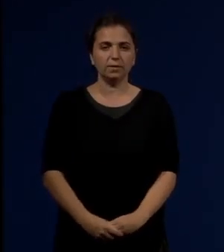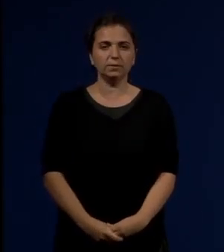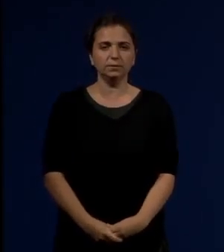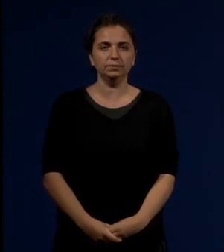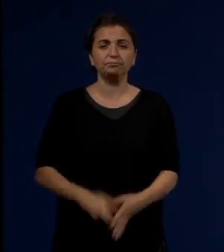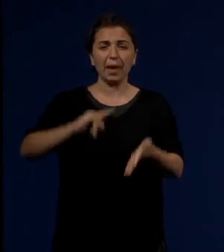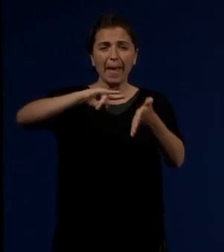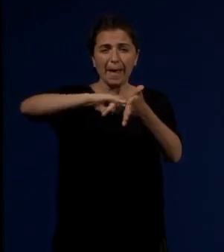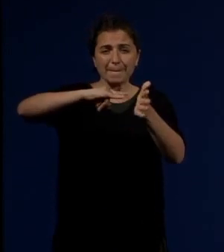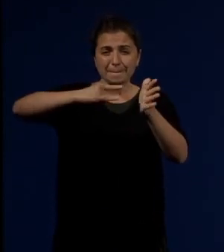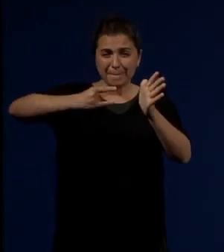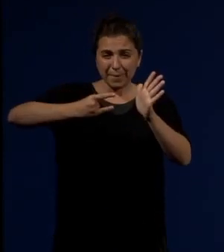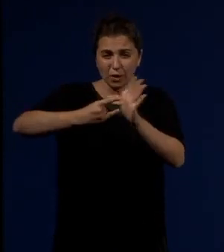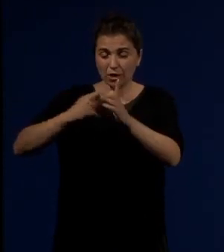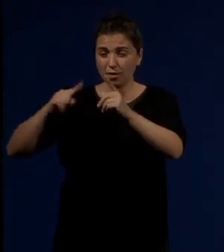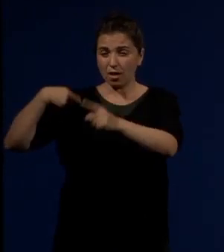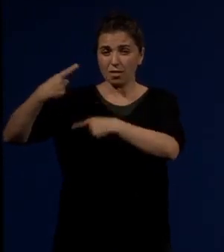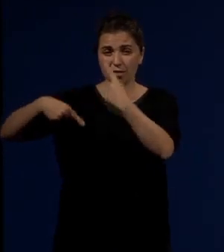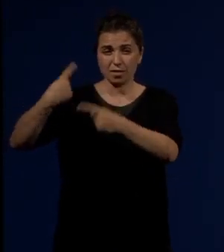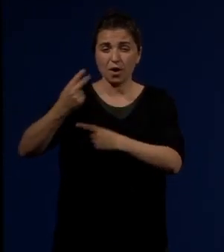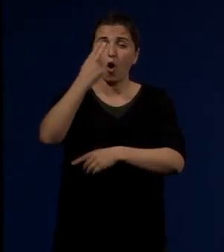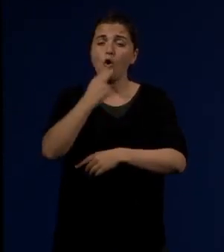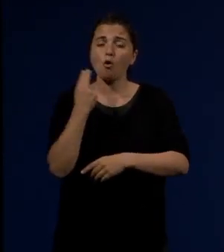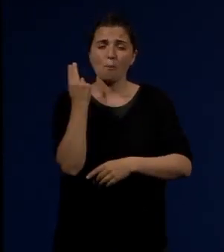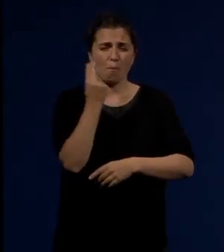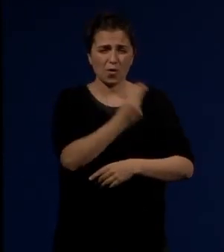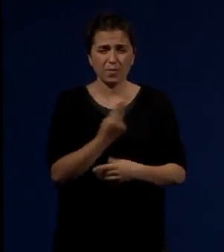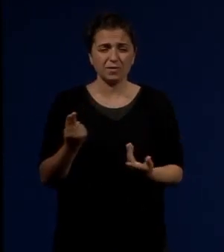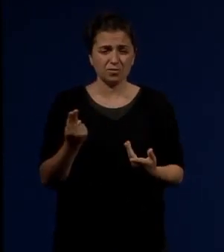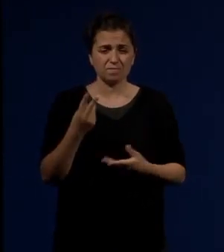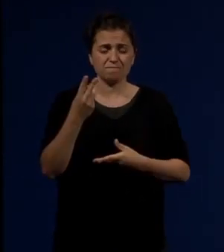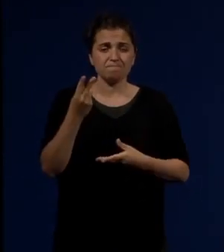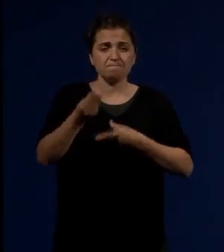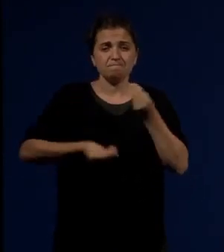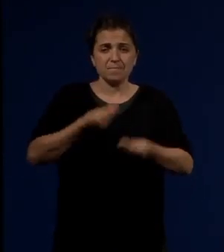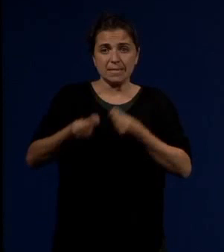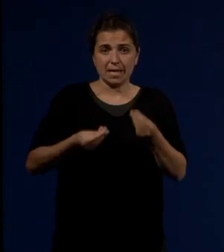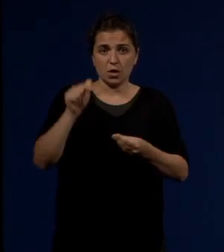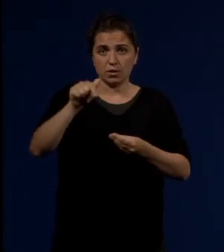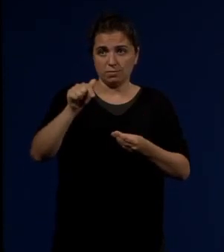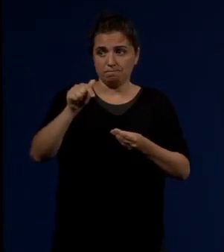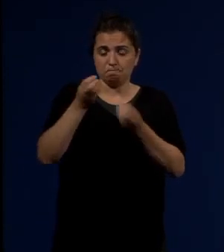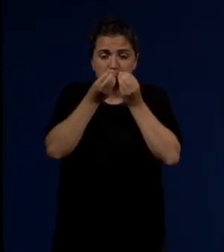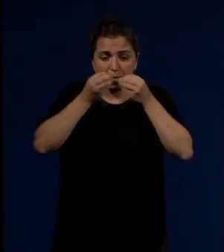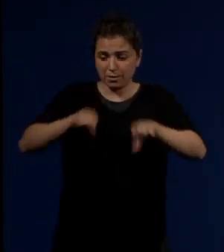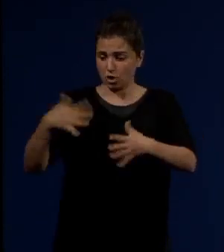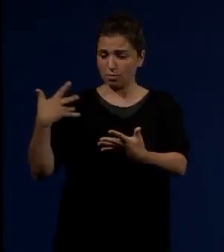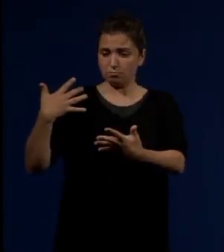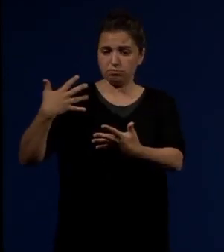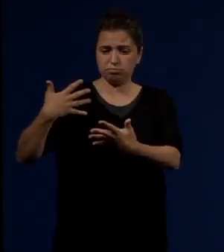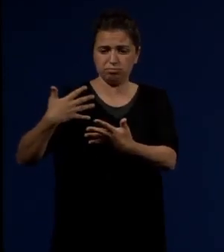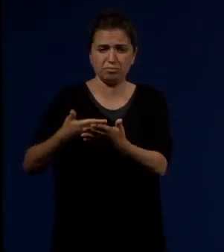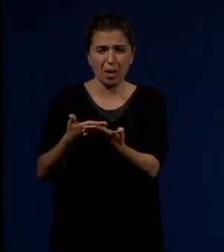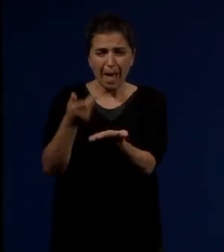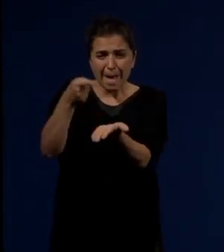Un proxecto herdeiro dunha indignación feita a compromiso, nesta doble clave histórica de reivindicación dun proxecto